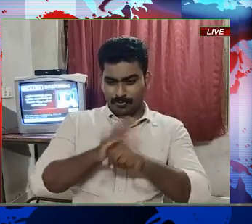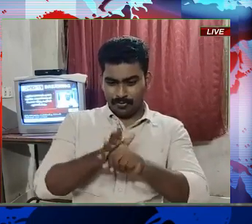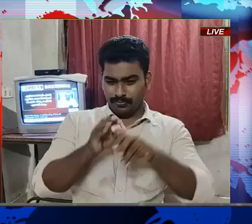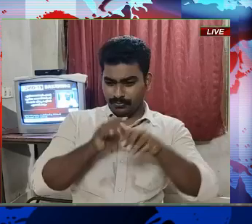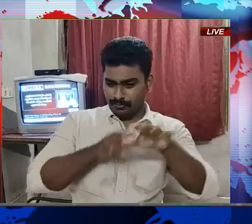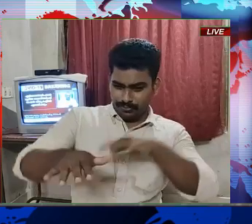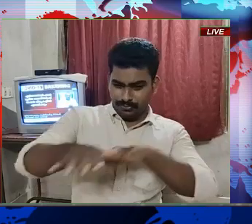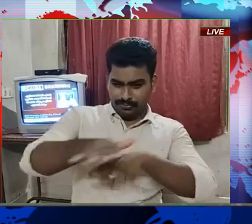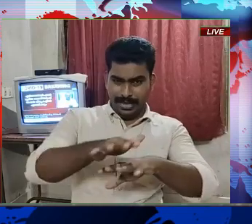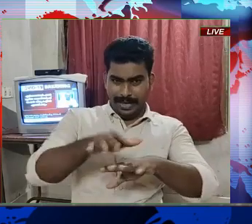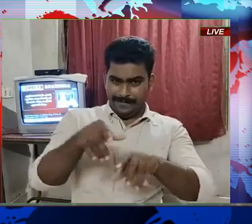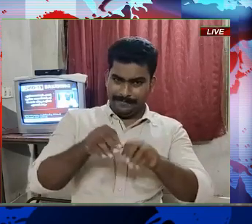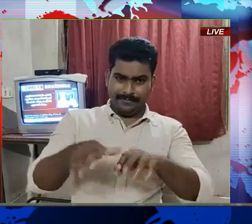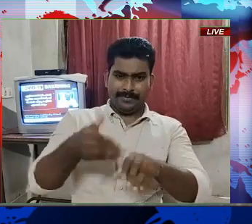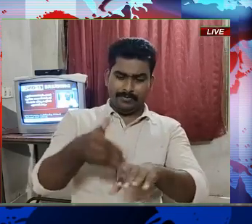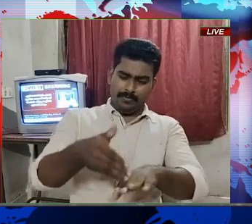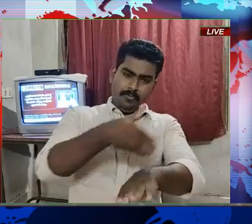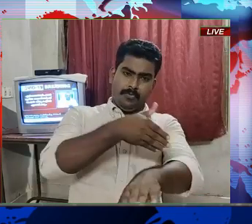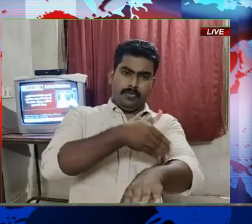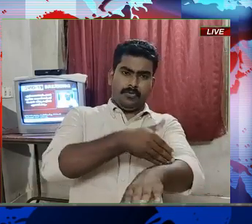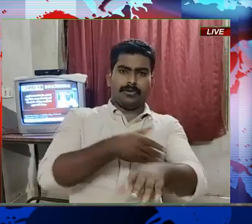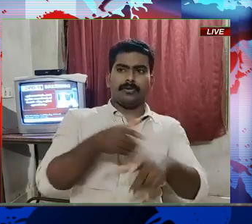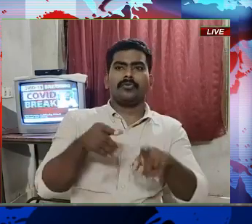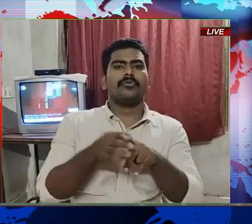ചിലരെയും നമുക്ക് കാണാൻ കഴിയുന്നുണ്ട്.